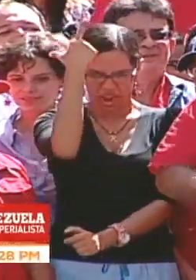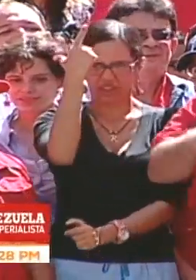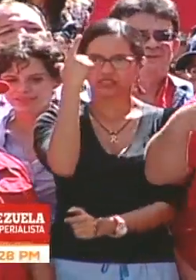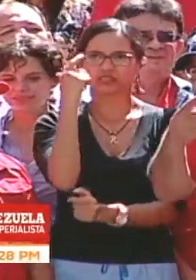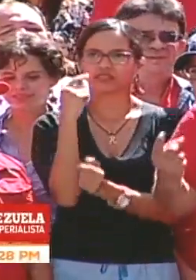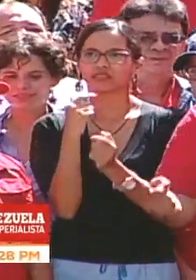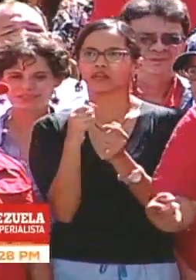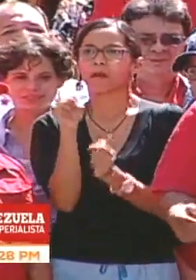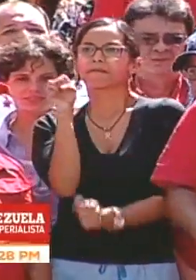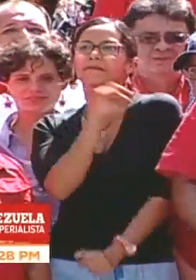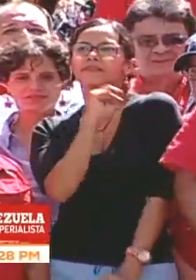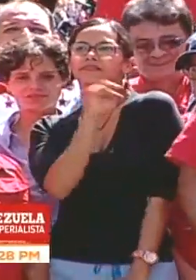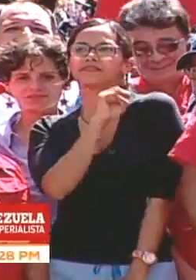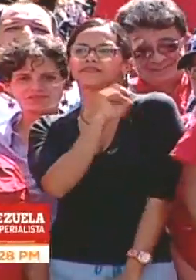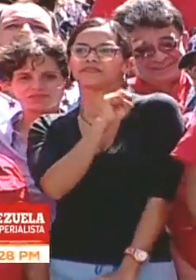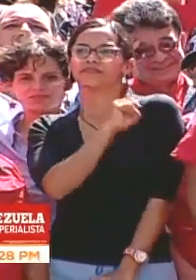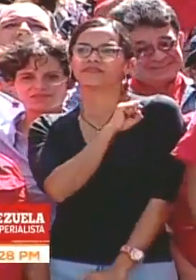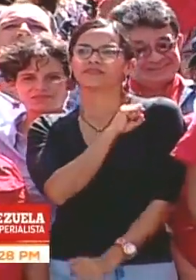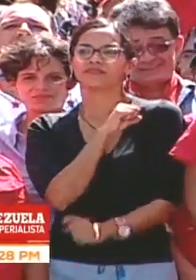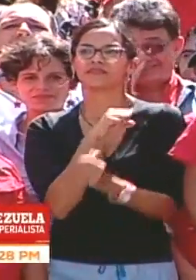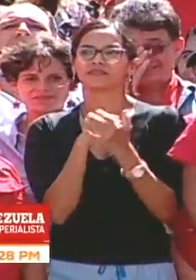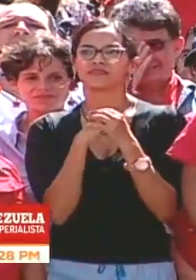vergüenza, miedo,